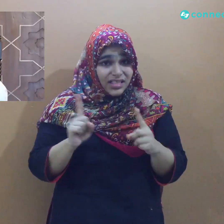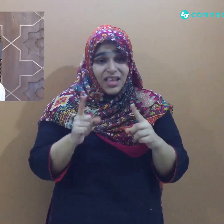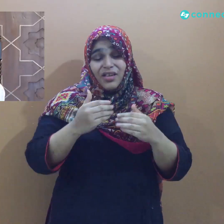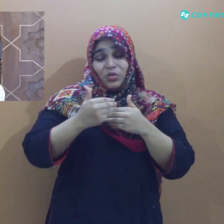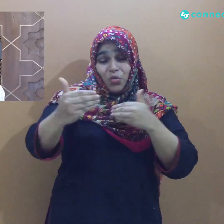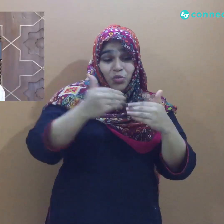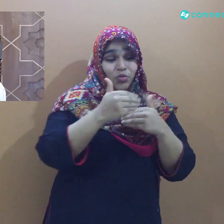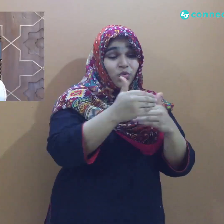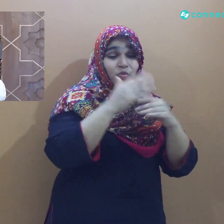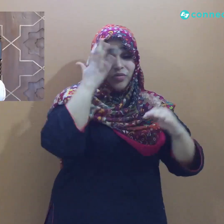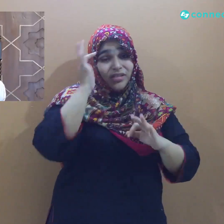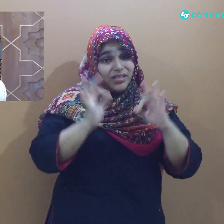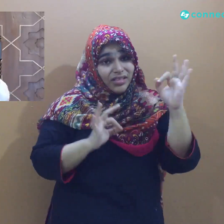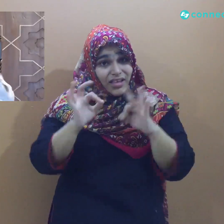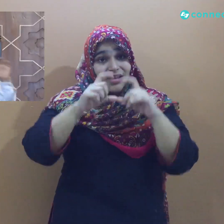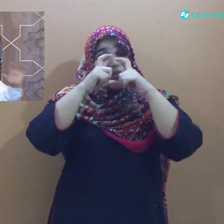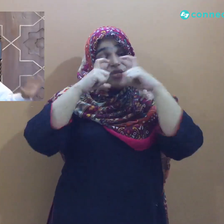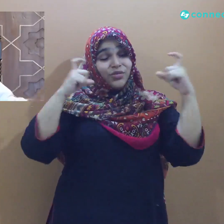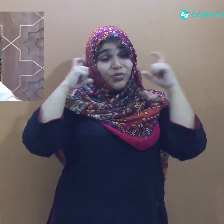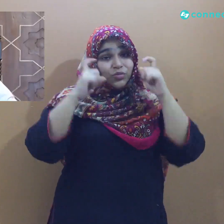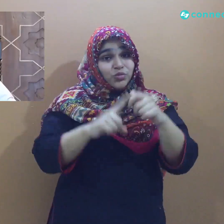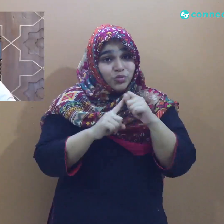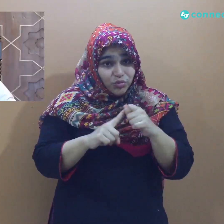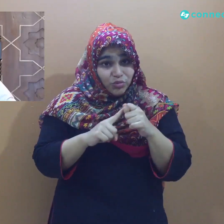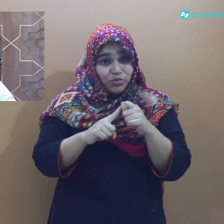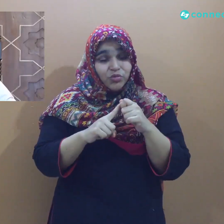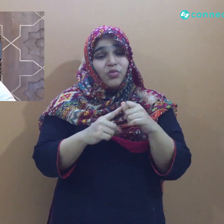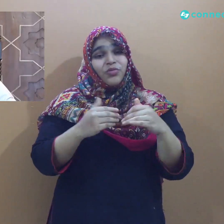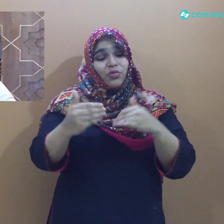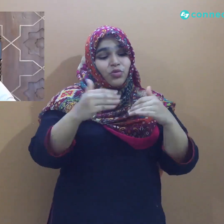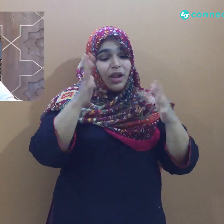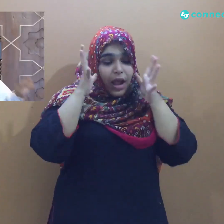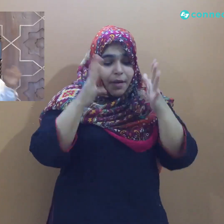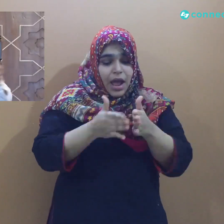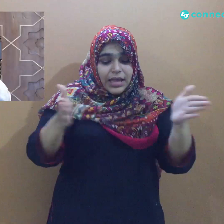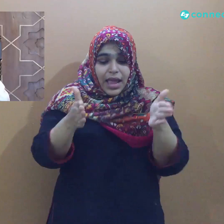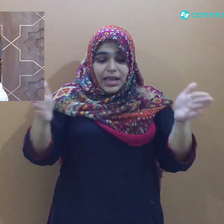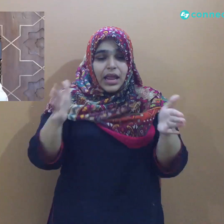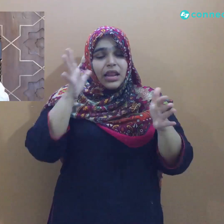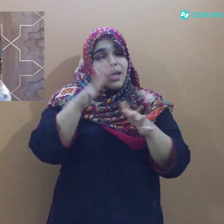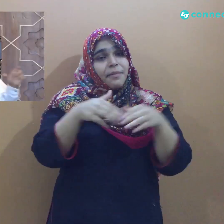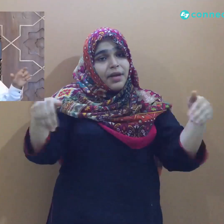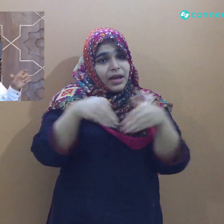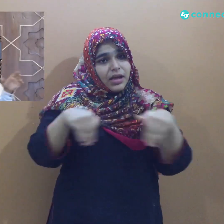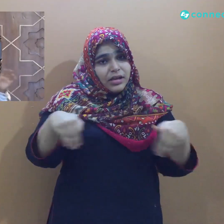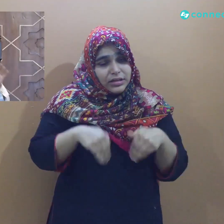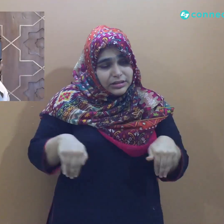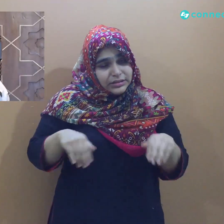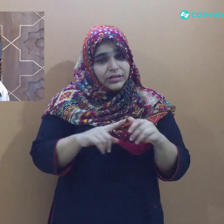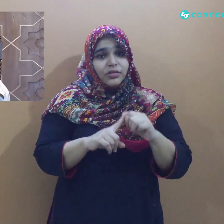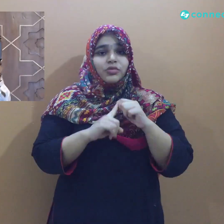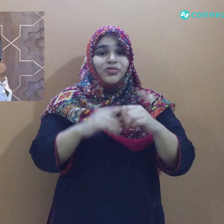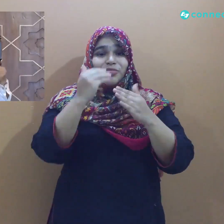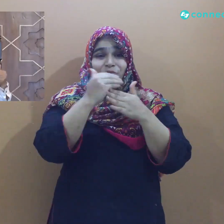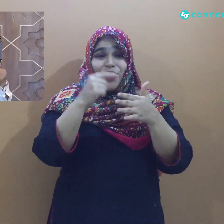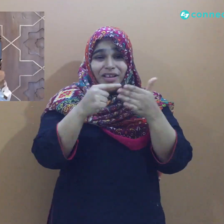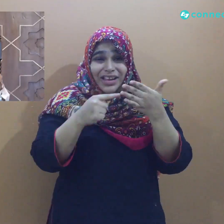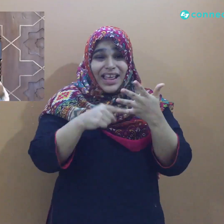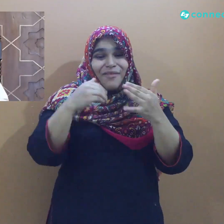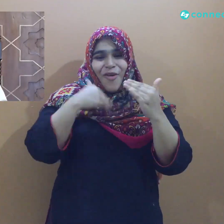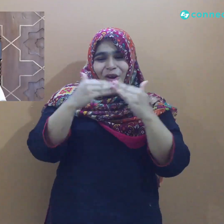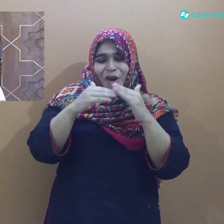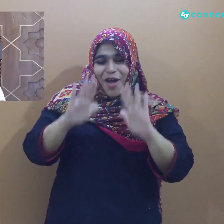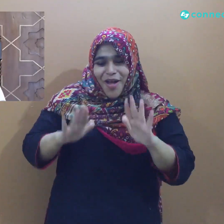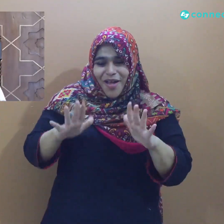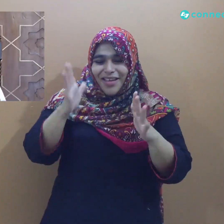سوشل ڈسٹنسنگ رکھیں، ماسک پہنیں، فاصلوں کے ساتھ اپنی جماعت میں کھڑے ہوں، اور وہی تدابیر جو ہم اپنے گھروں